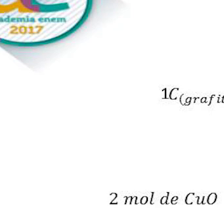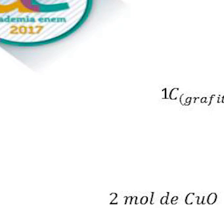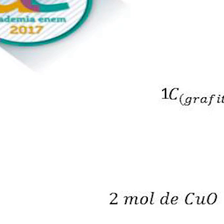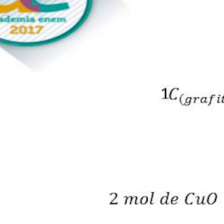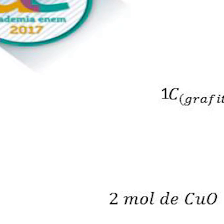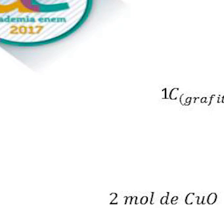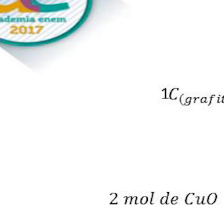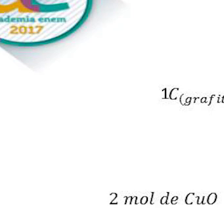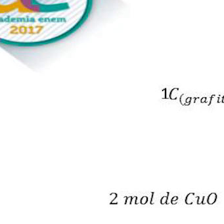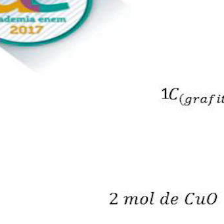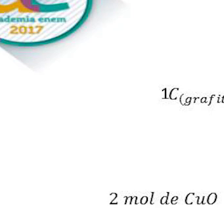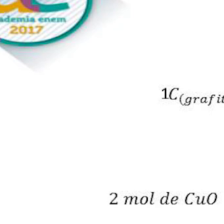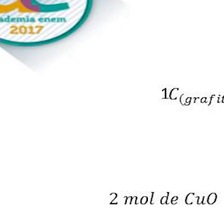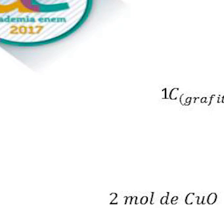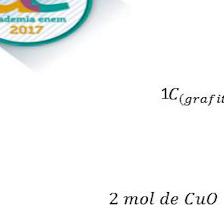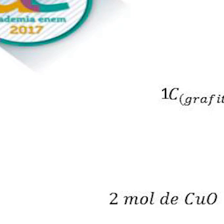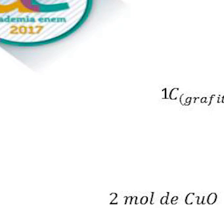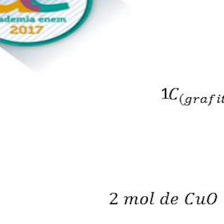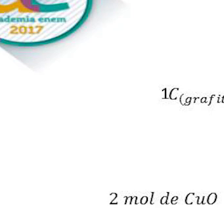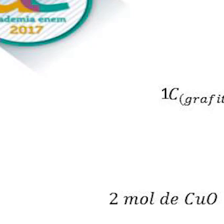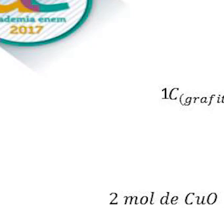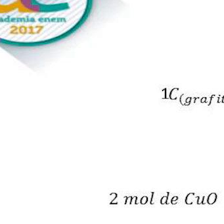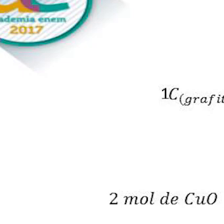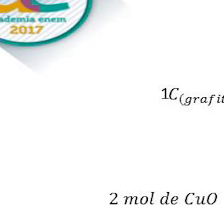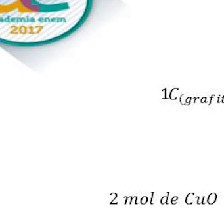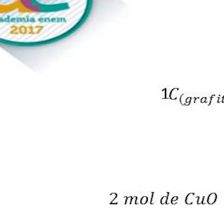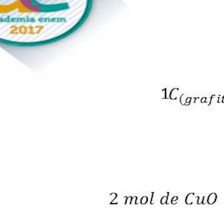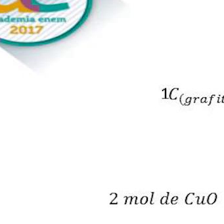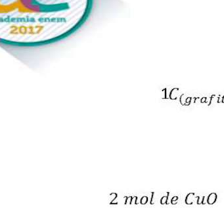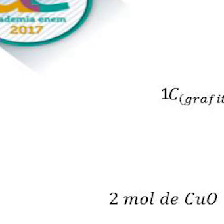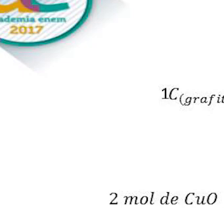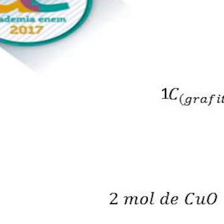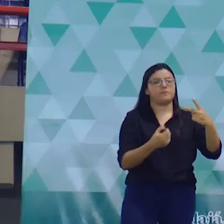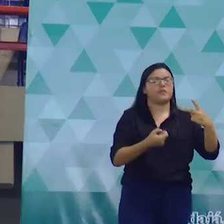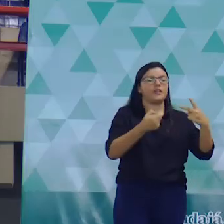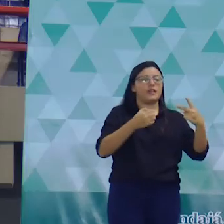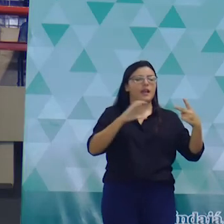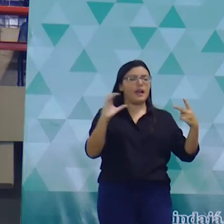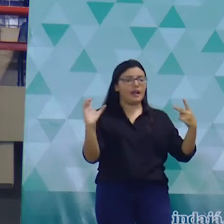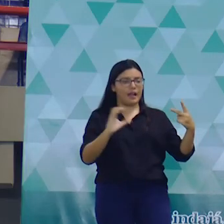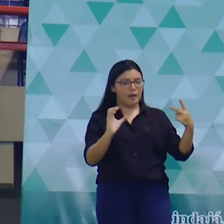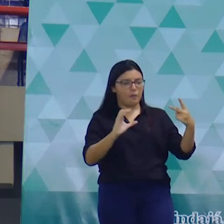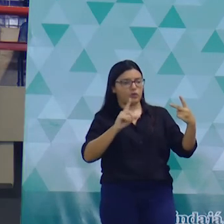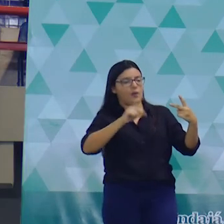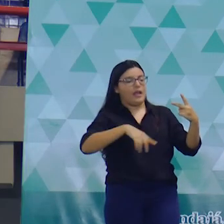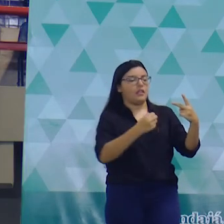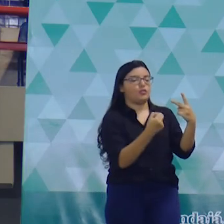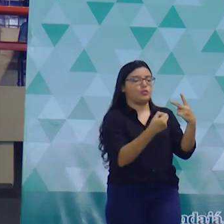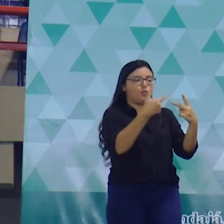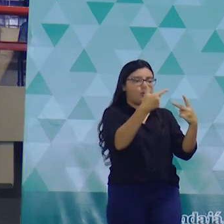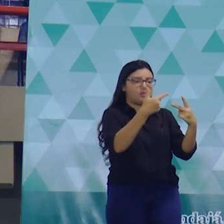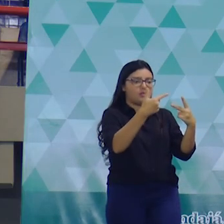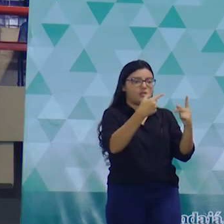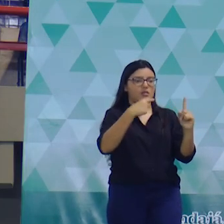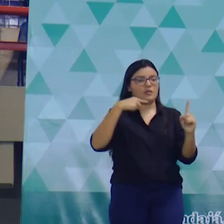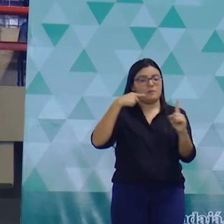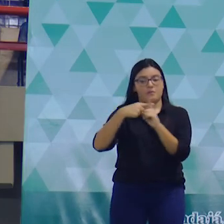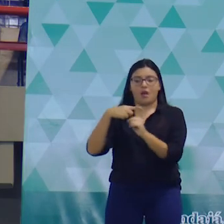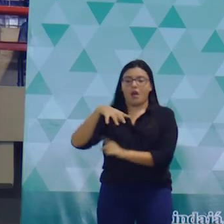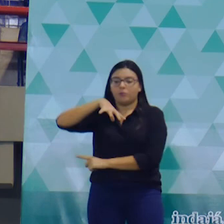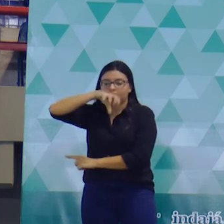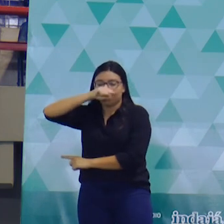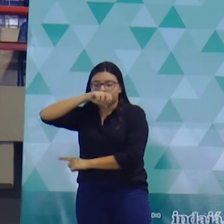do CO2, que é o outro envolvido. Massa atômica do carbono é 12. Não precisa decorar. Massa atômica do